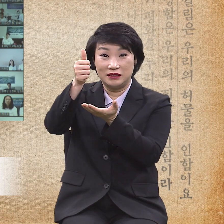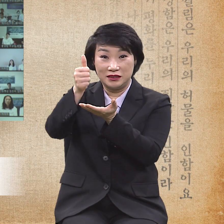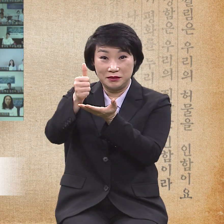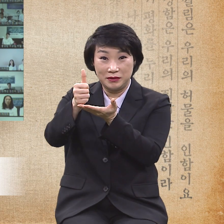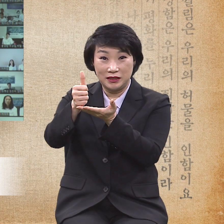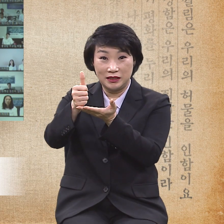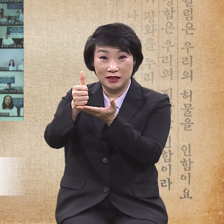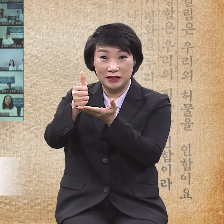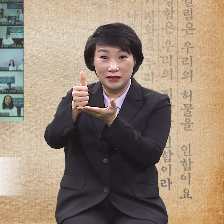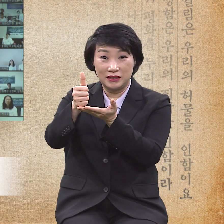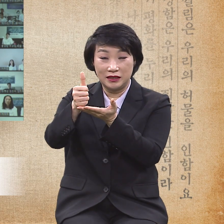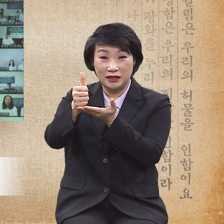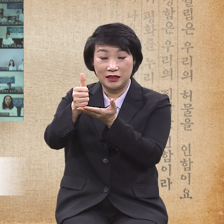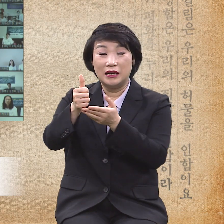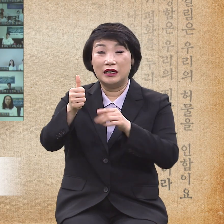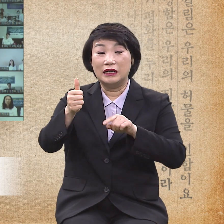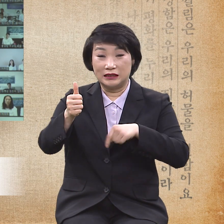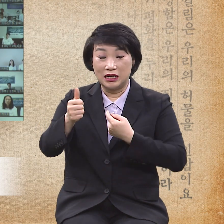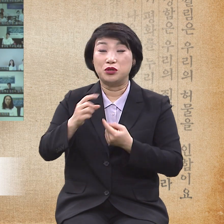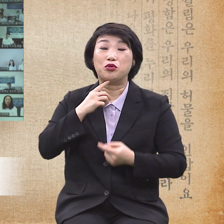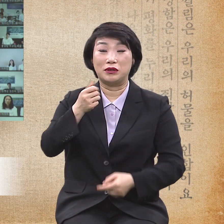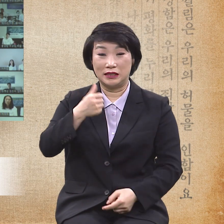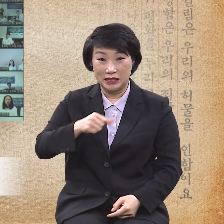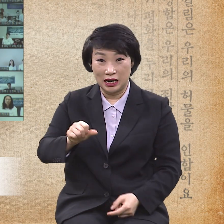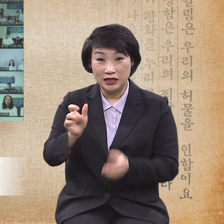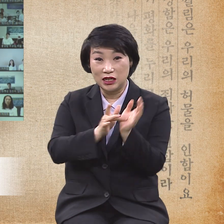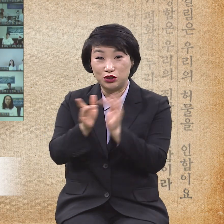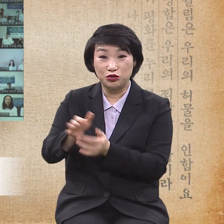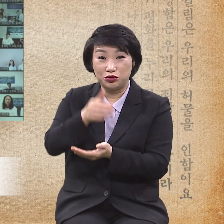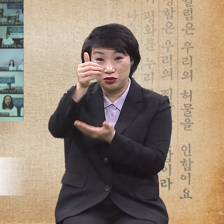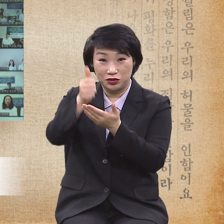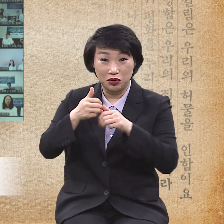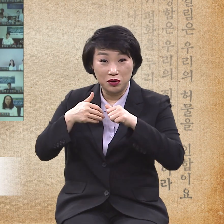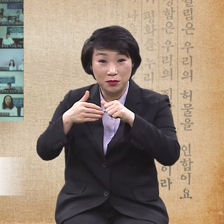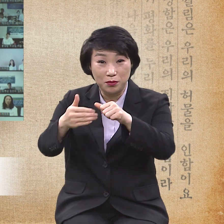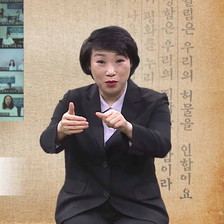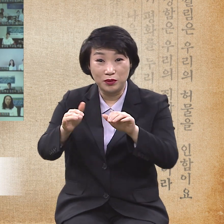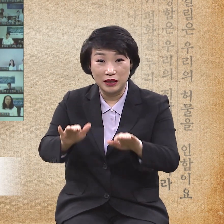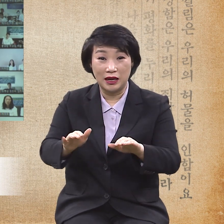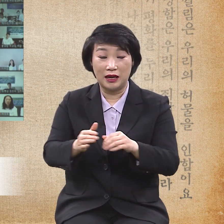하나님이 자신의 독생자 예수를 통해서